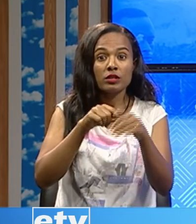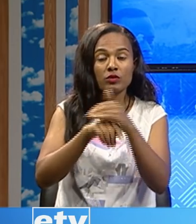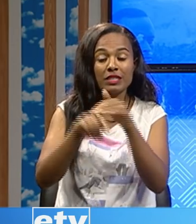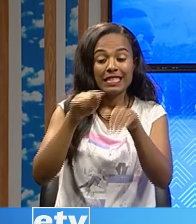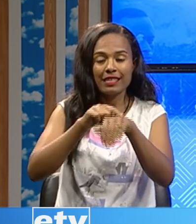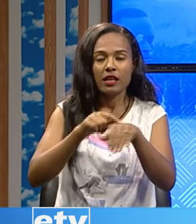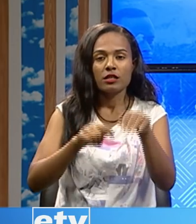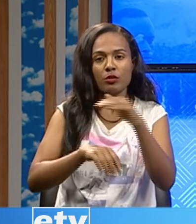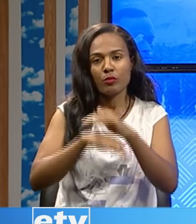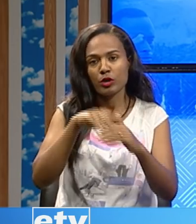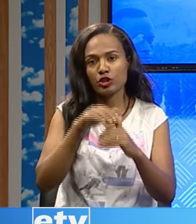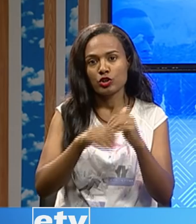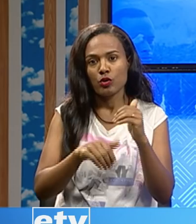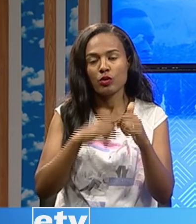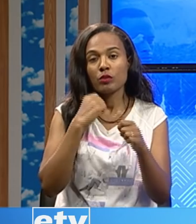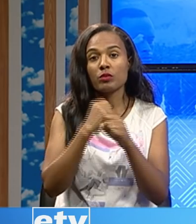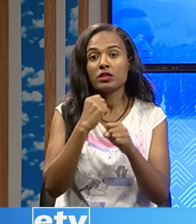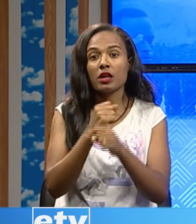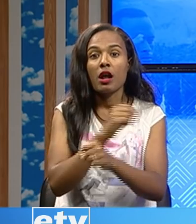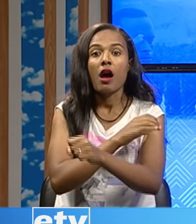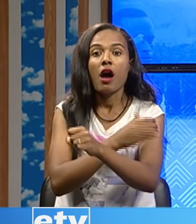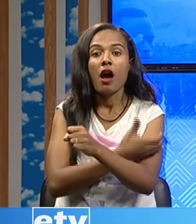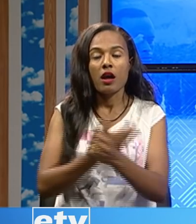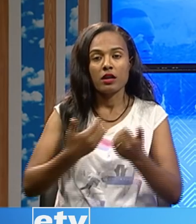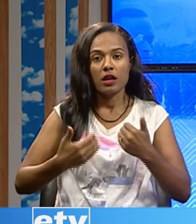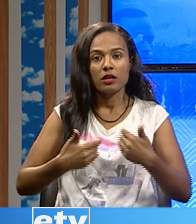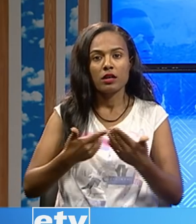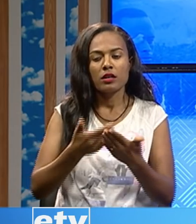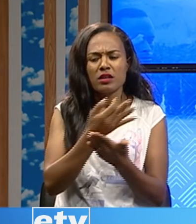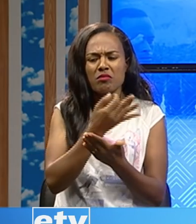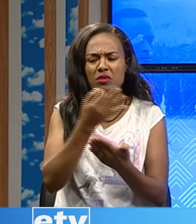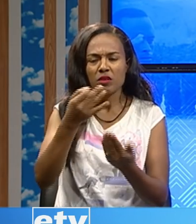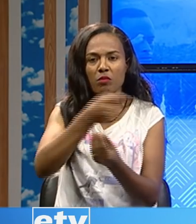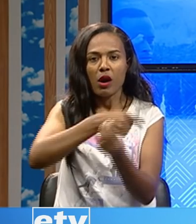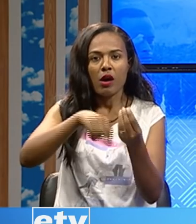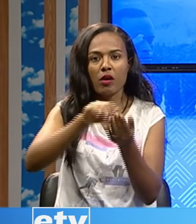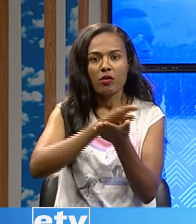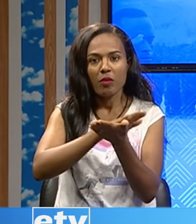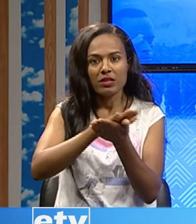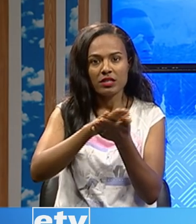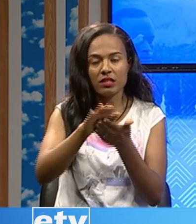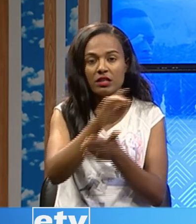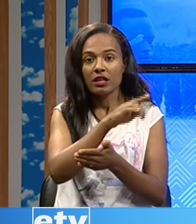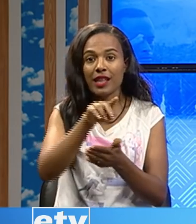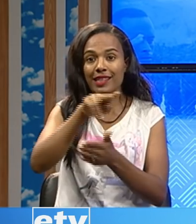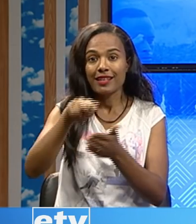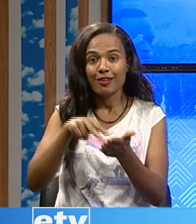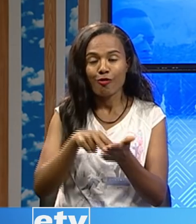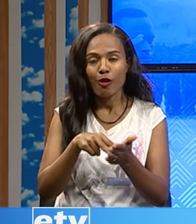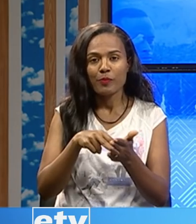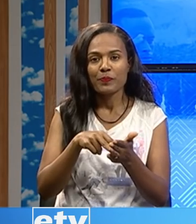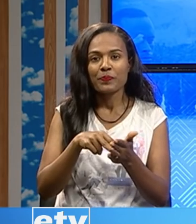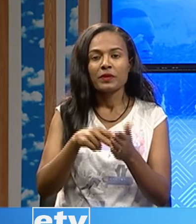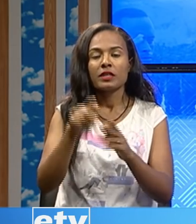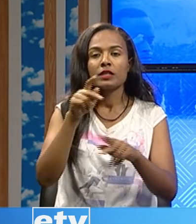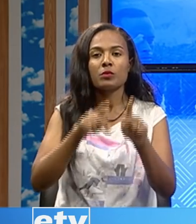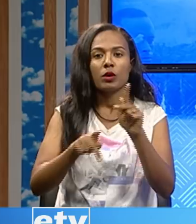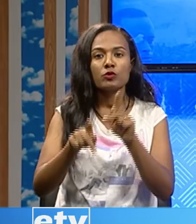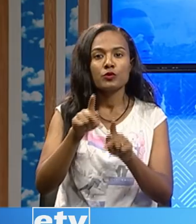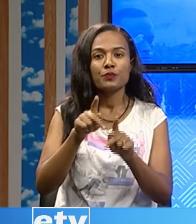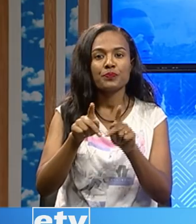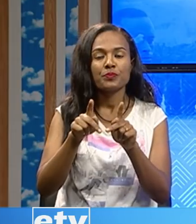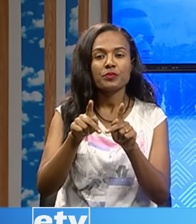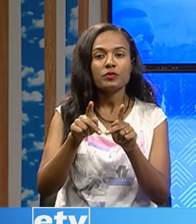ሲመቸው ሚሰራ ኃይል አለ እሱም በደንብ አካባቢ ማጥራት አካባቢ ማለት የእናንተን ተቋም ከዛ ደግሞ አልፋችሁ ህዝባችሁም አካባቢያችሁ